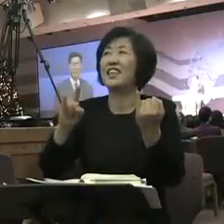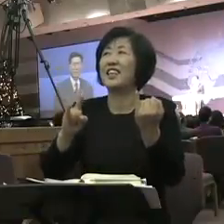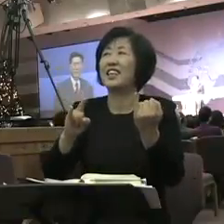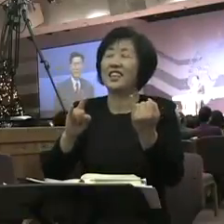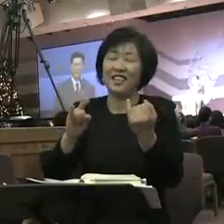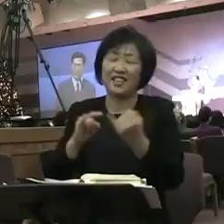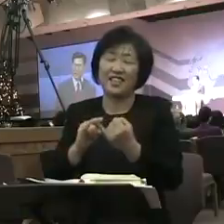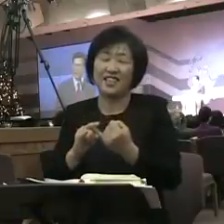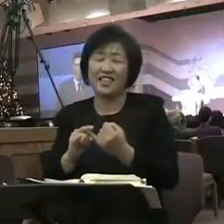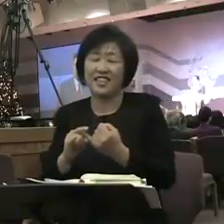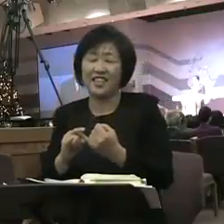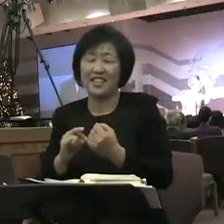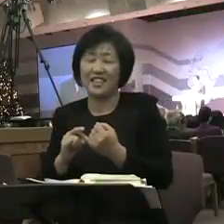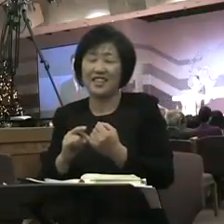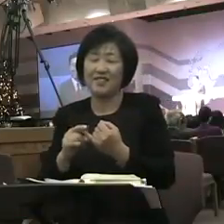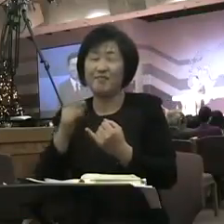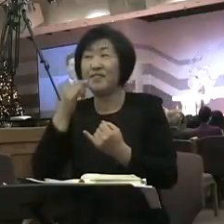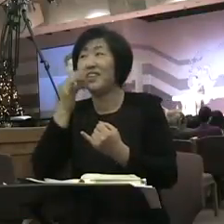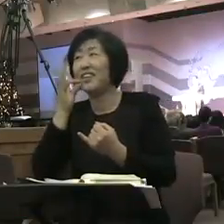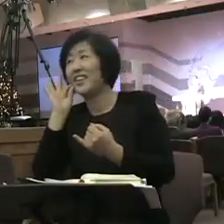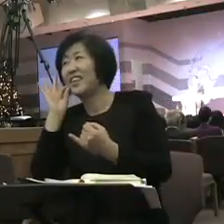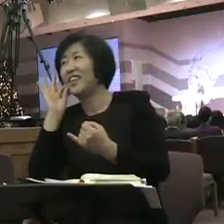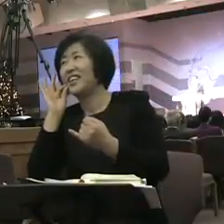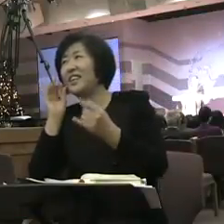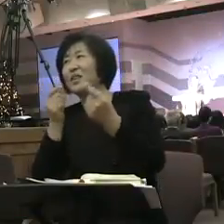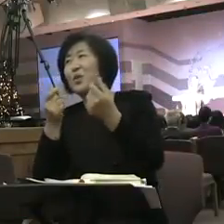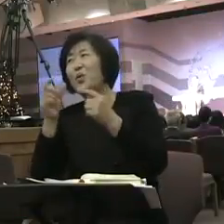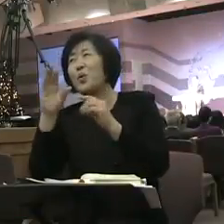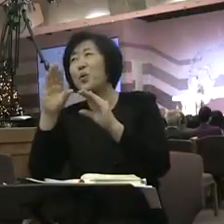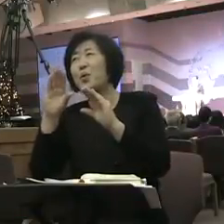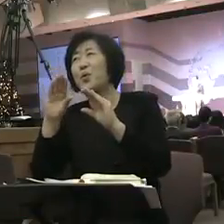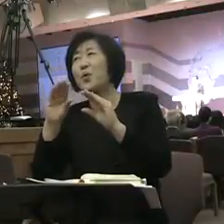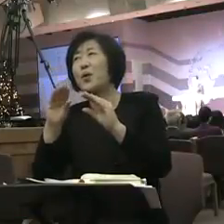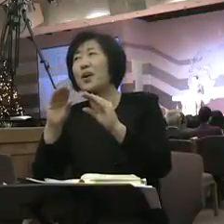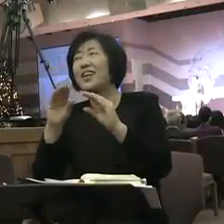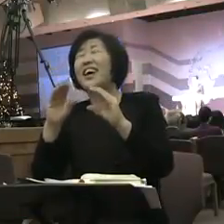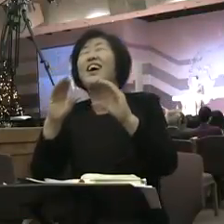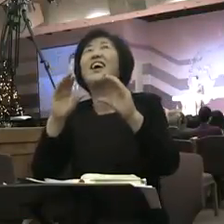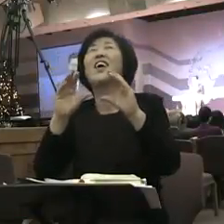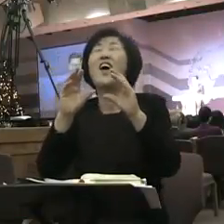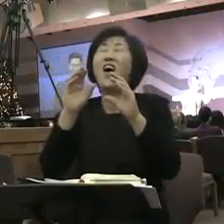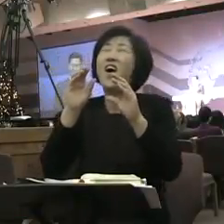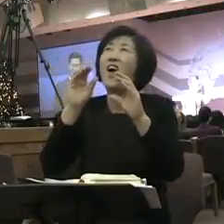인기가 있지만 인기가 조금 좀 사고로 들어갔고 농구공이라고 한답니다.